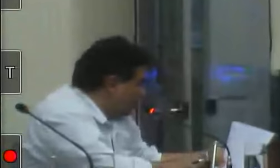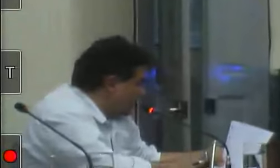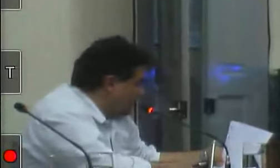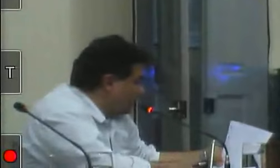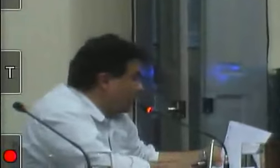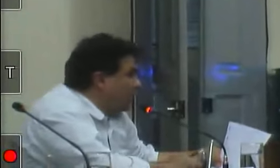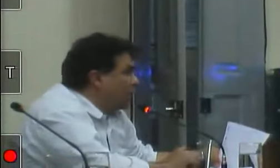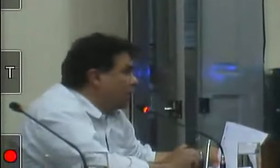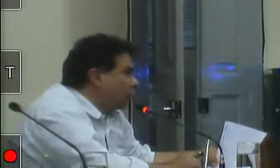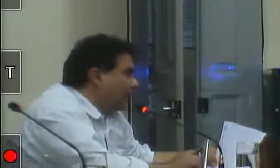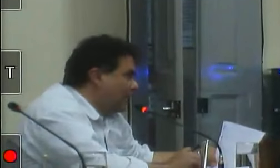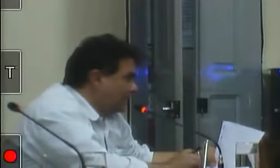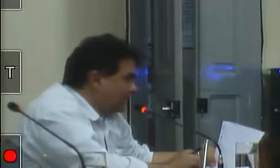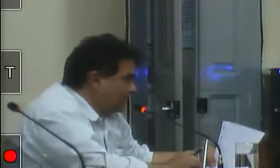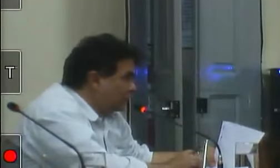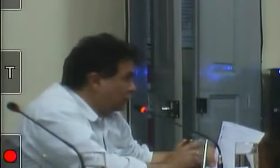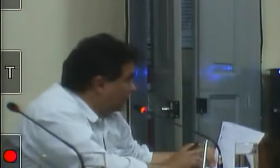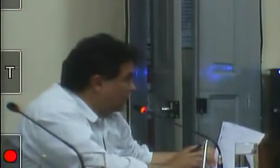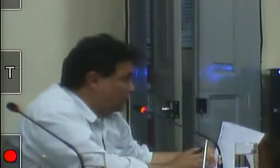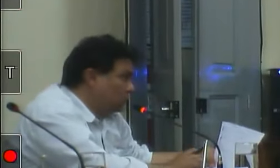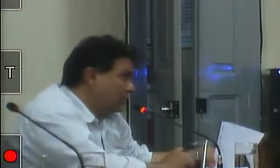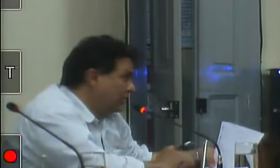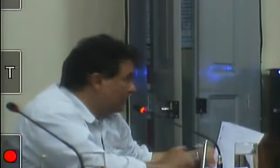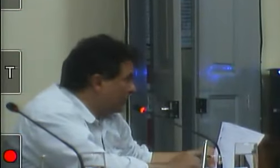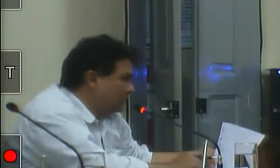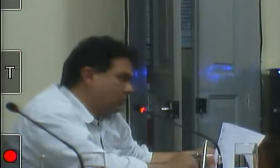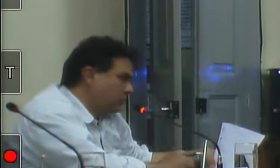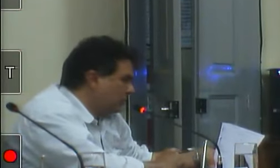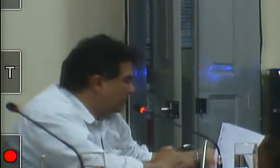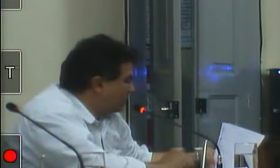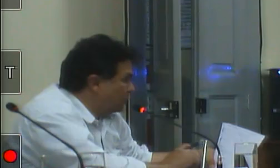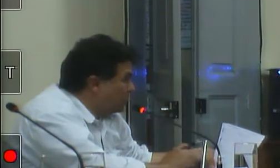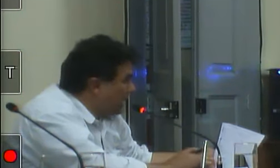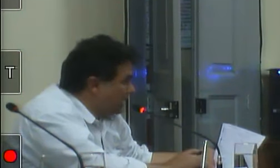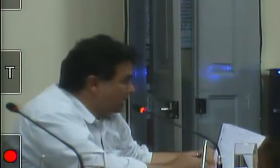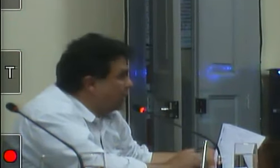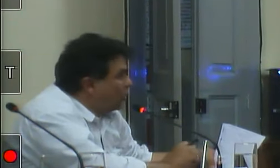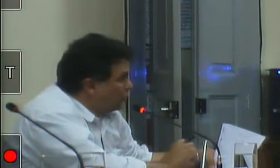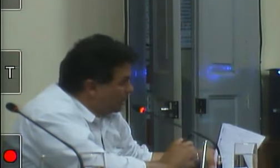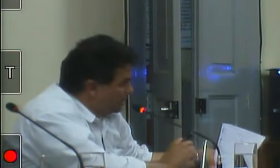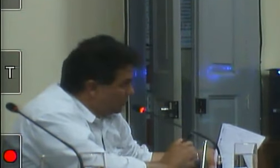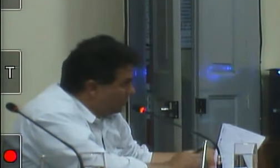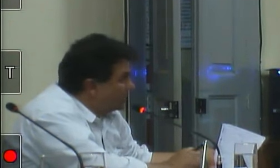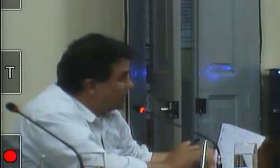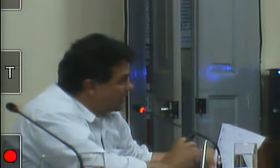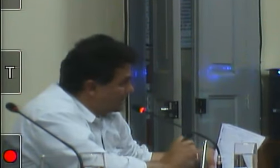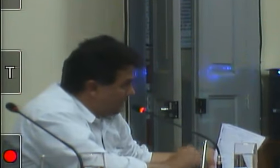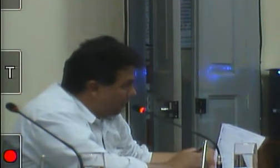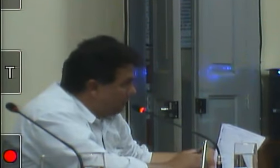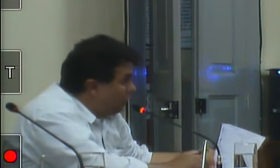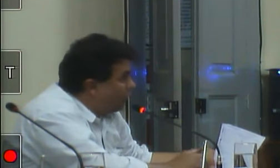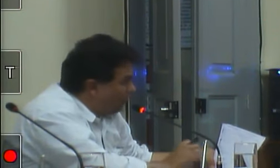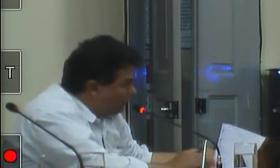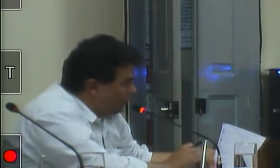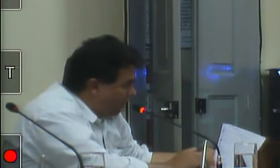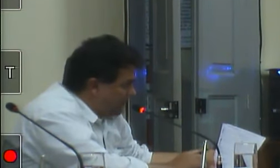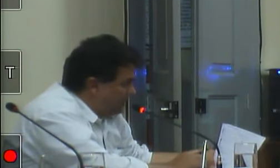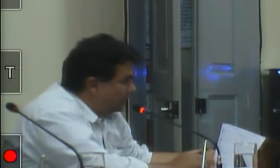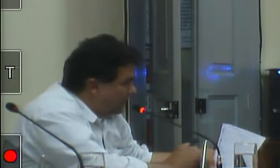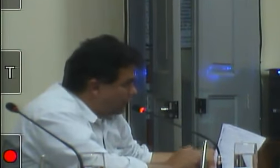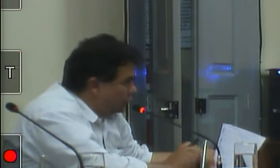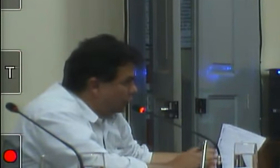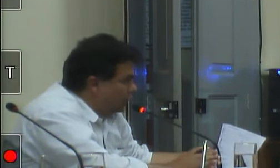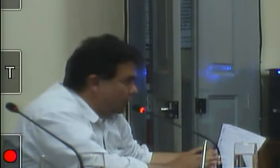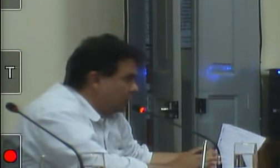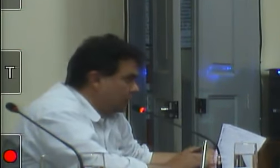uma negociação quanto à realização, doutora? Tem tido muita demanda, o pessoal tem me pedido demais. Ultrassom transretal com biópsia,